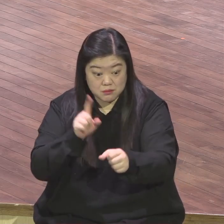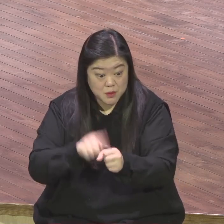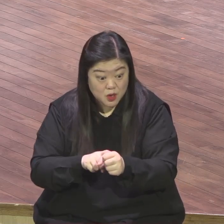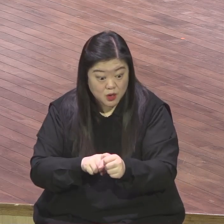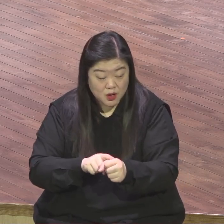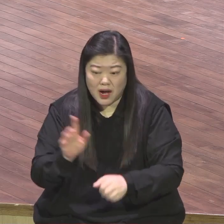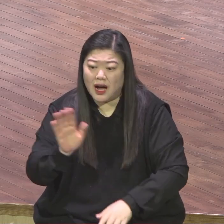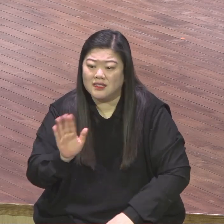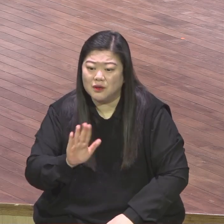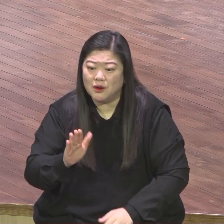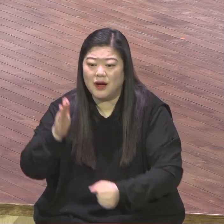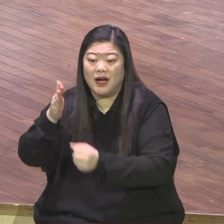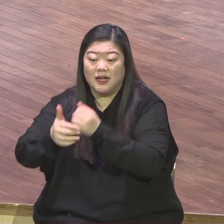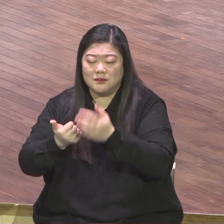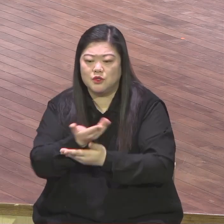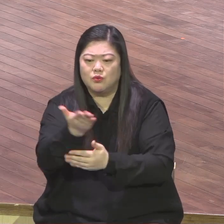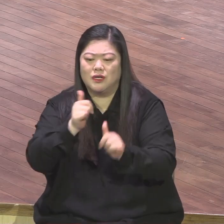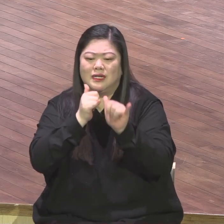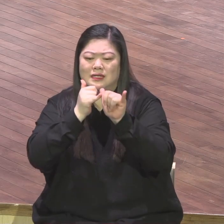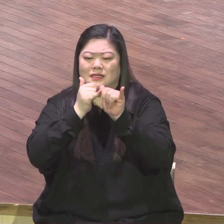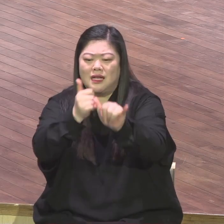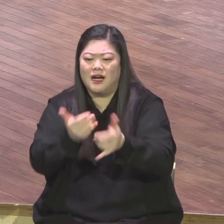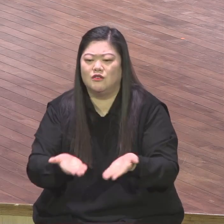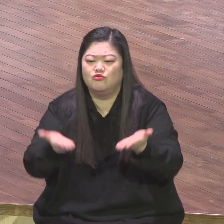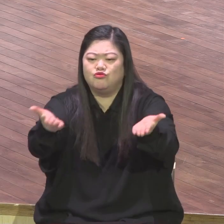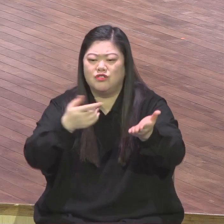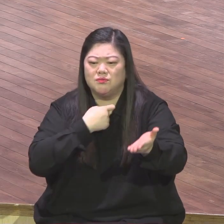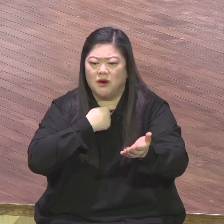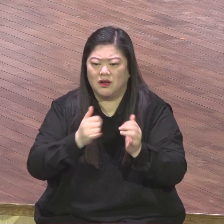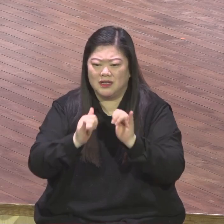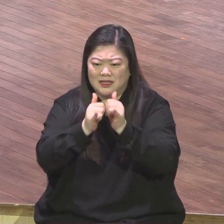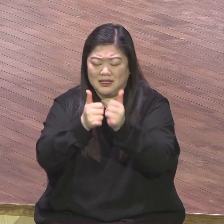상 주시기 위함이라. 상 주시려고.